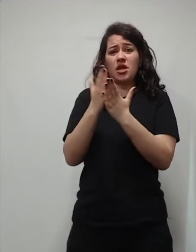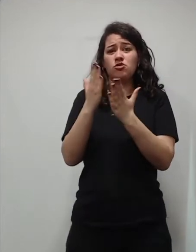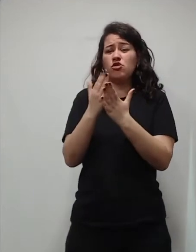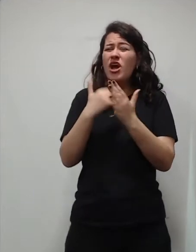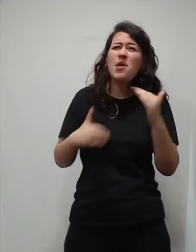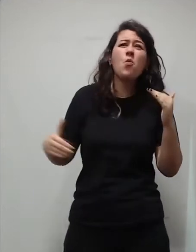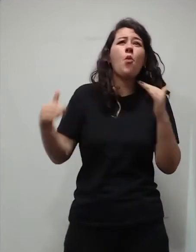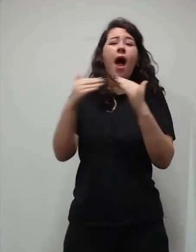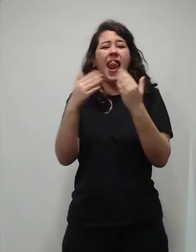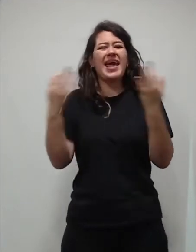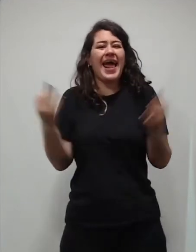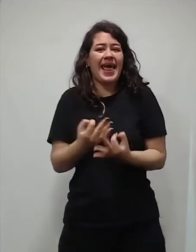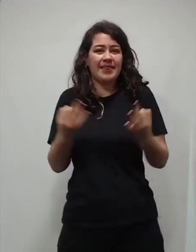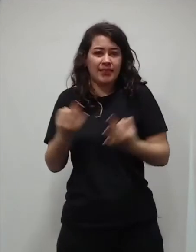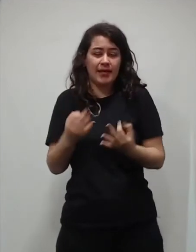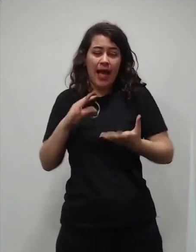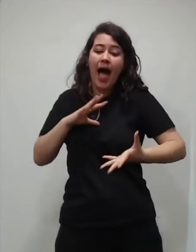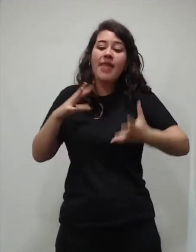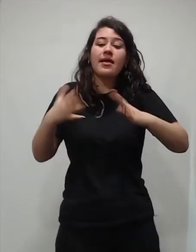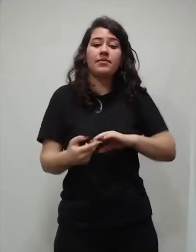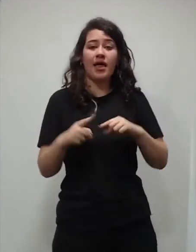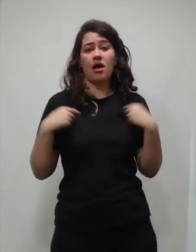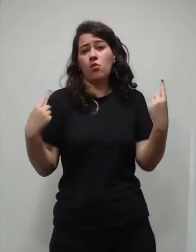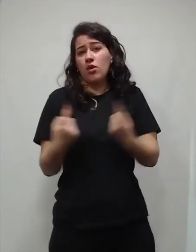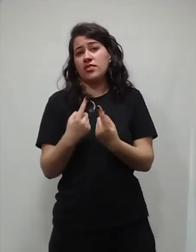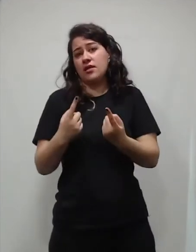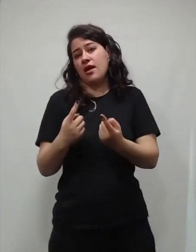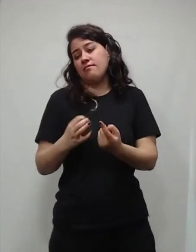garantías adecuadas a nuestra vida.